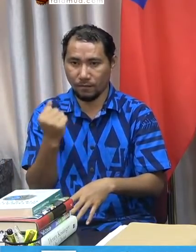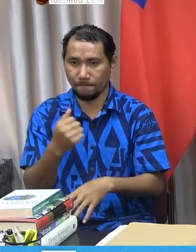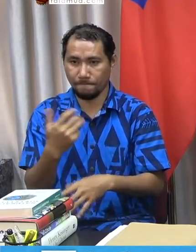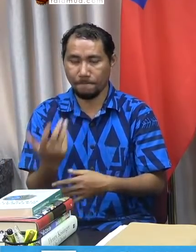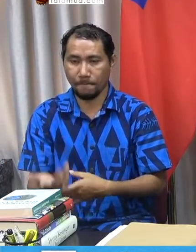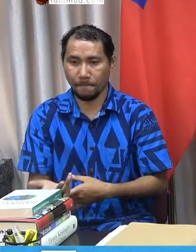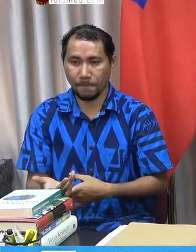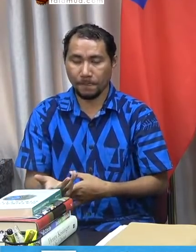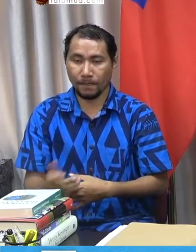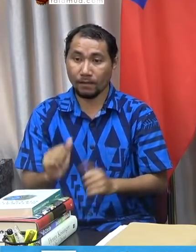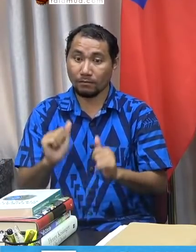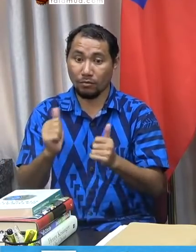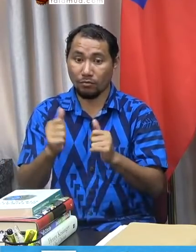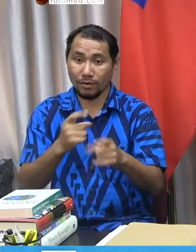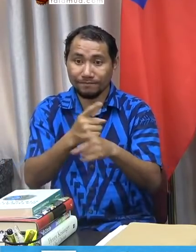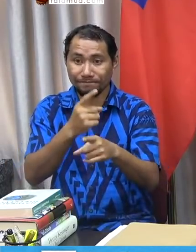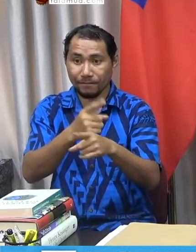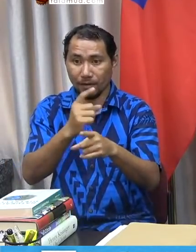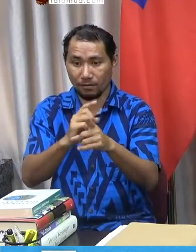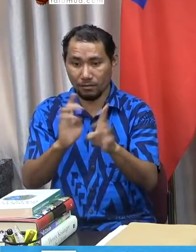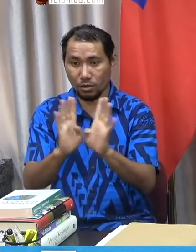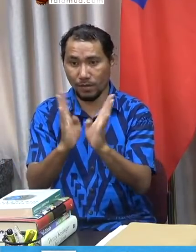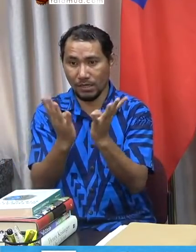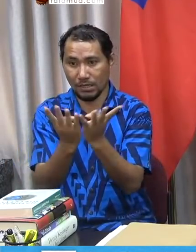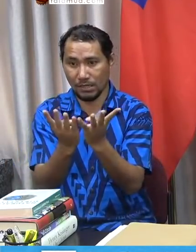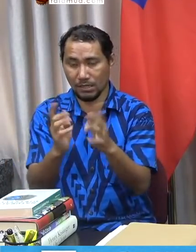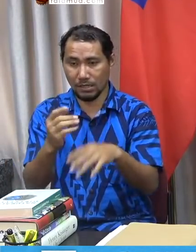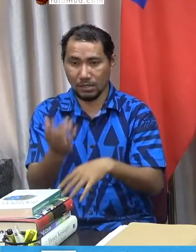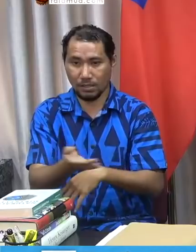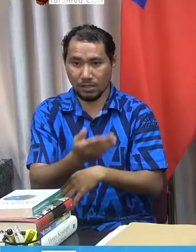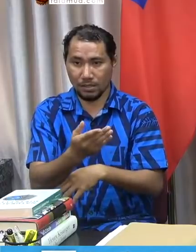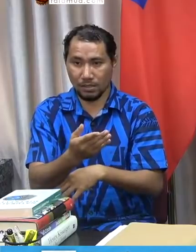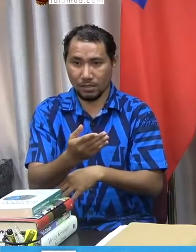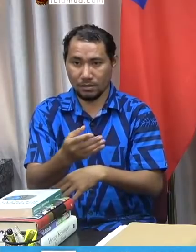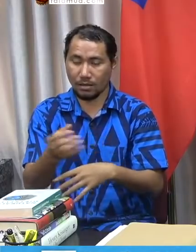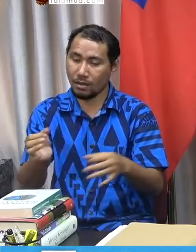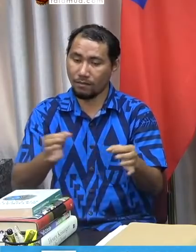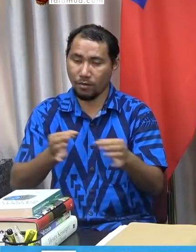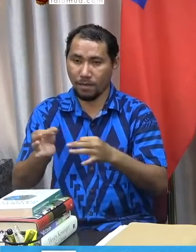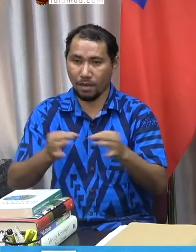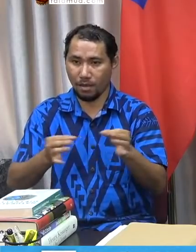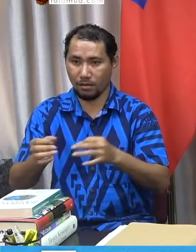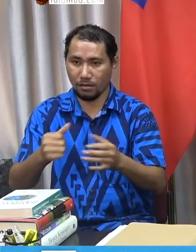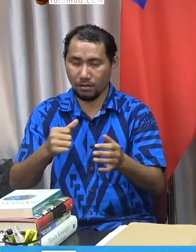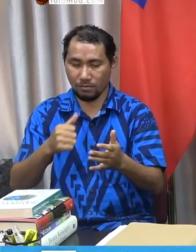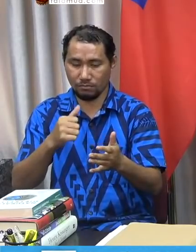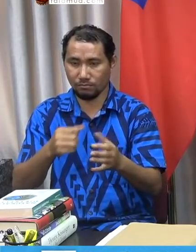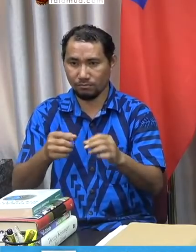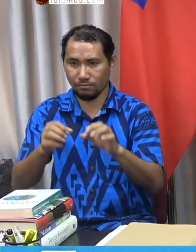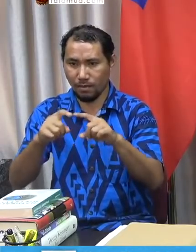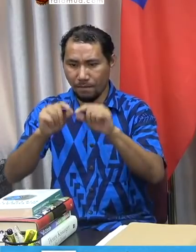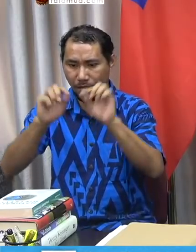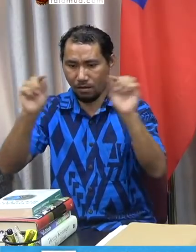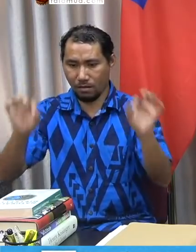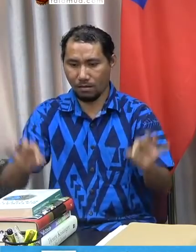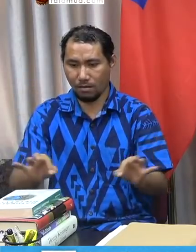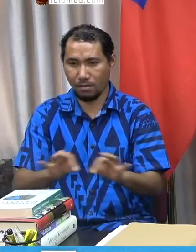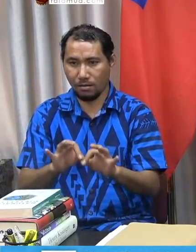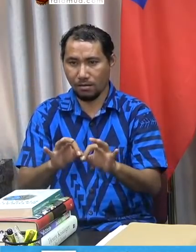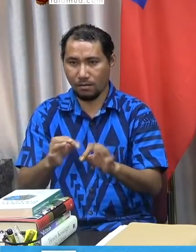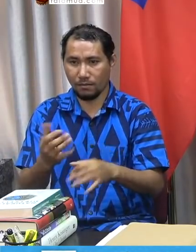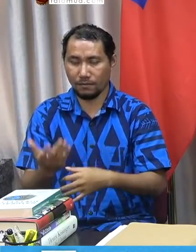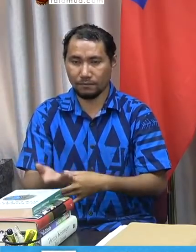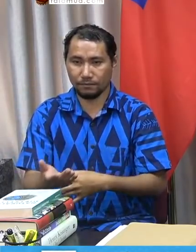i le tātou komiti e ao na tāpena mai se latou pepa ai le iu tausaga lenei ma o loo fuafua